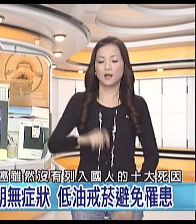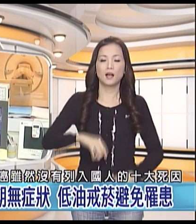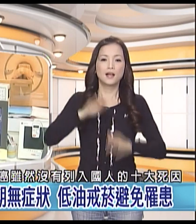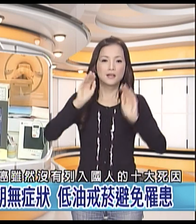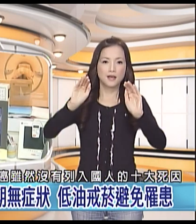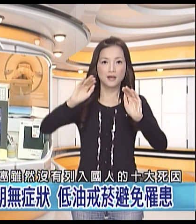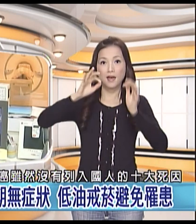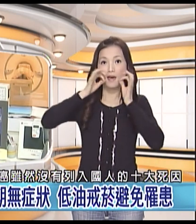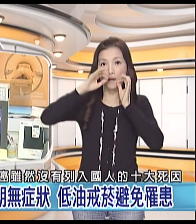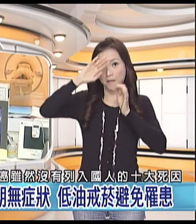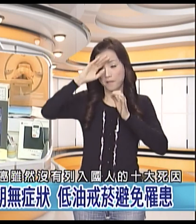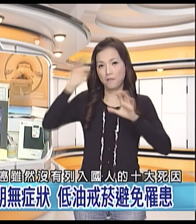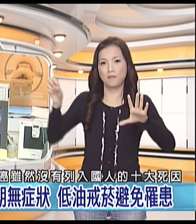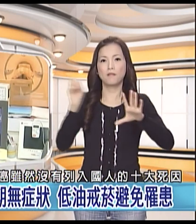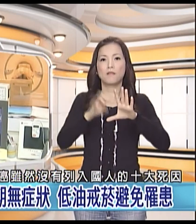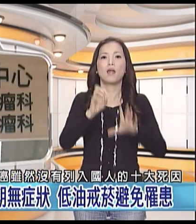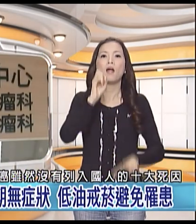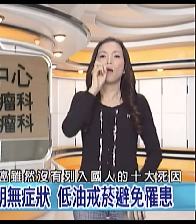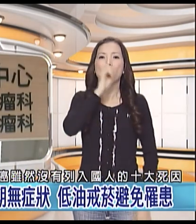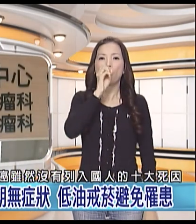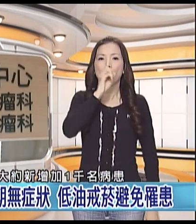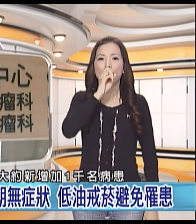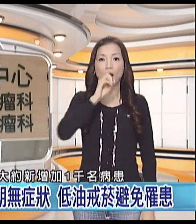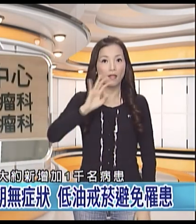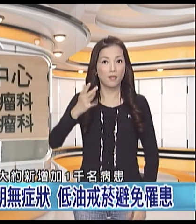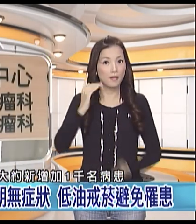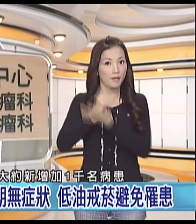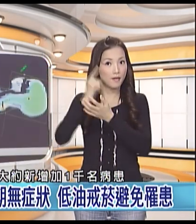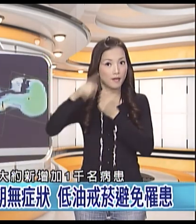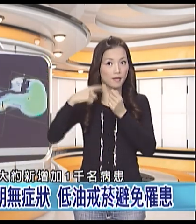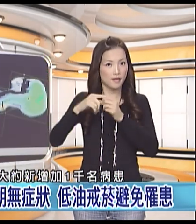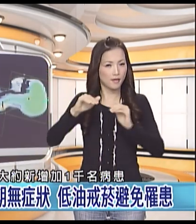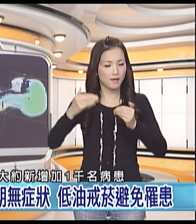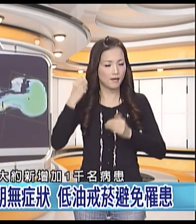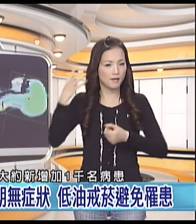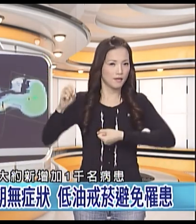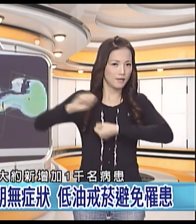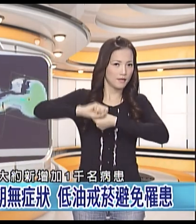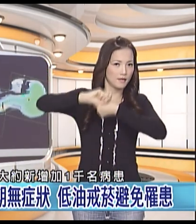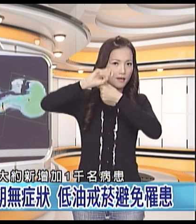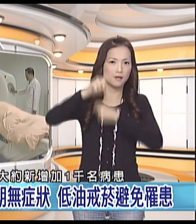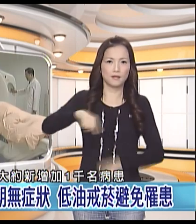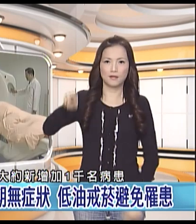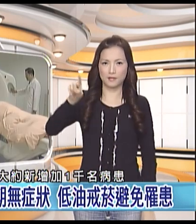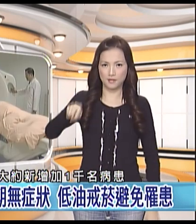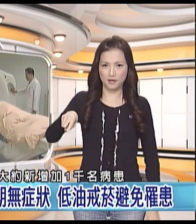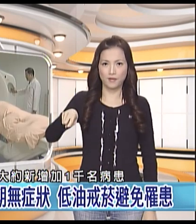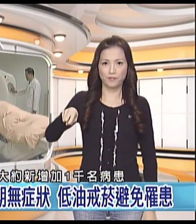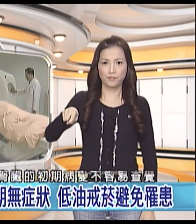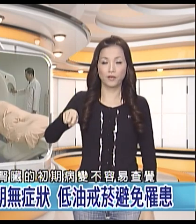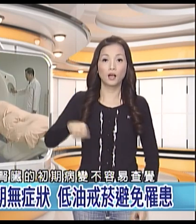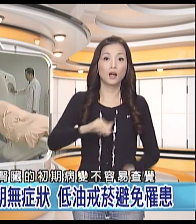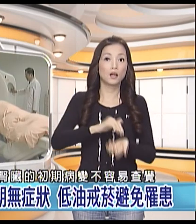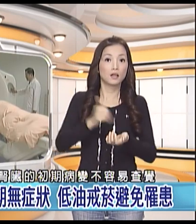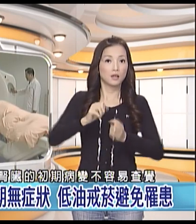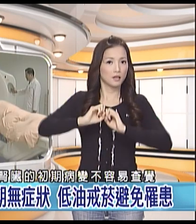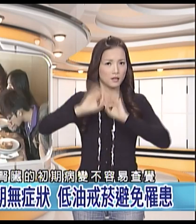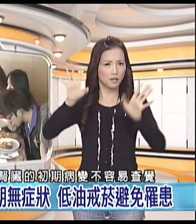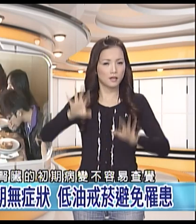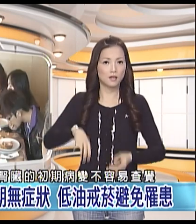十大死因，但是每年大约新增加了1000名的病患。医生指出，肾脏的初期